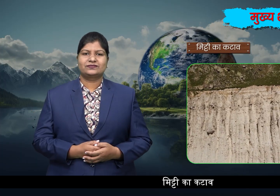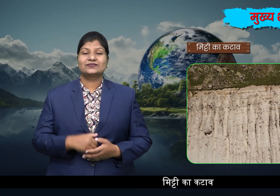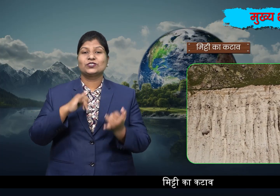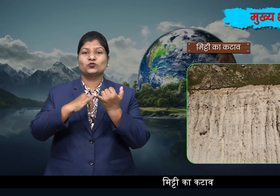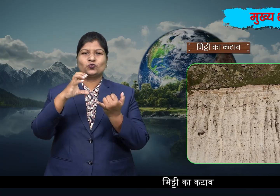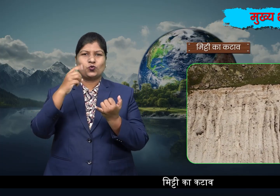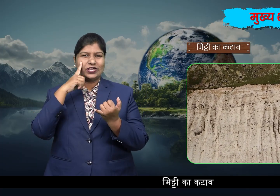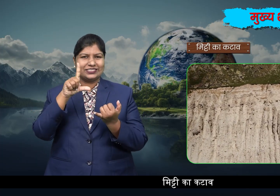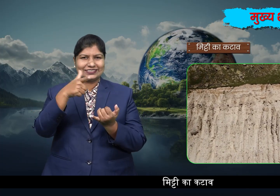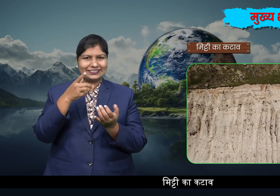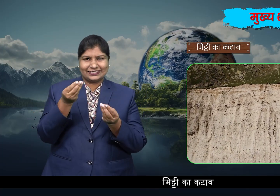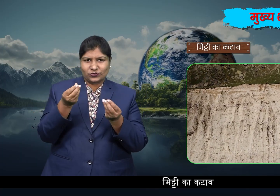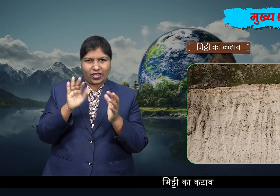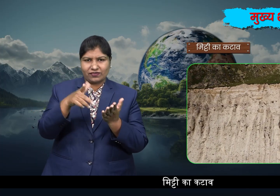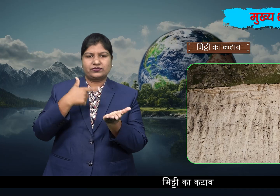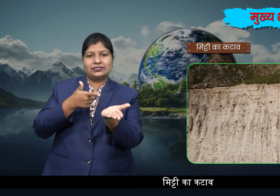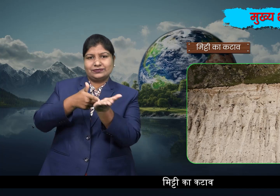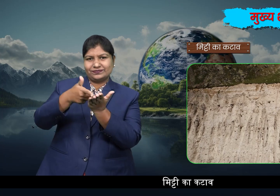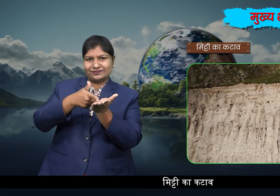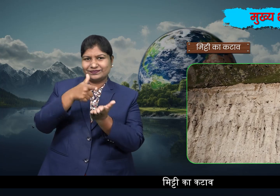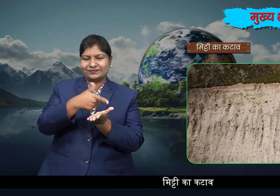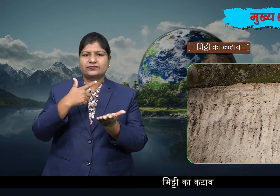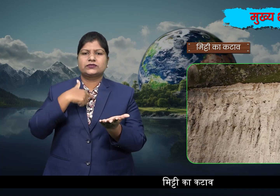मिट्टी का कटाव,